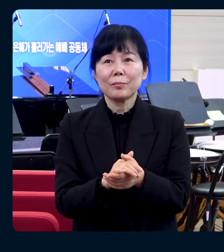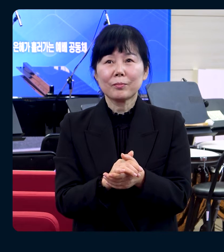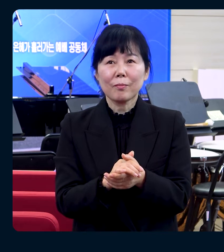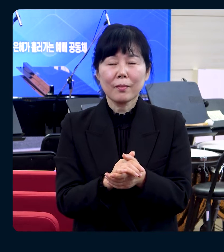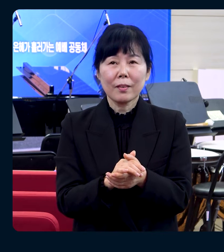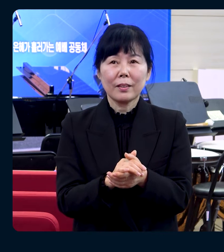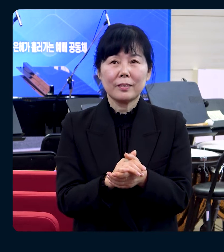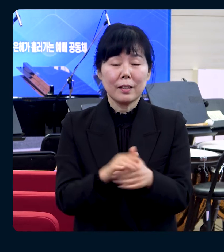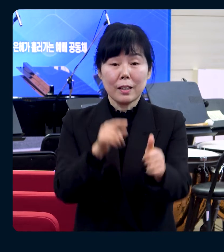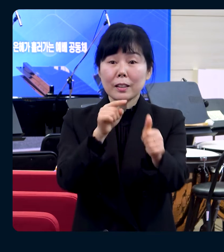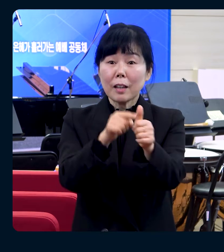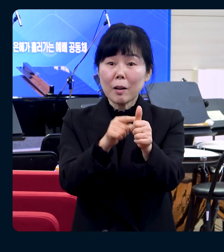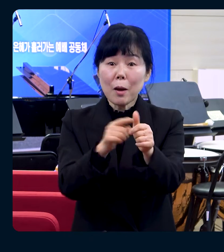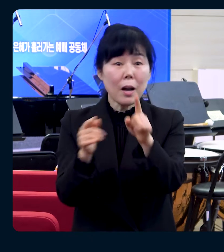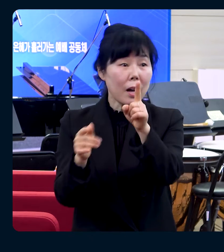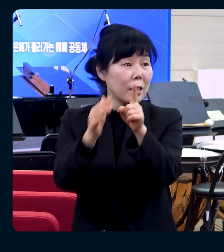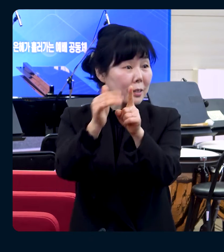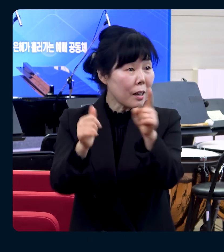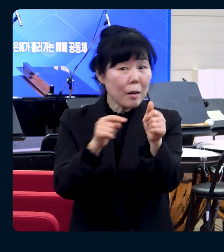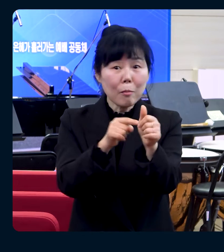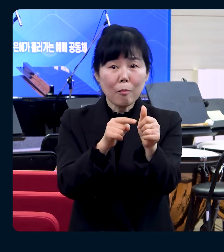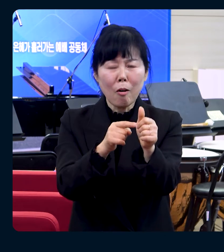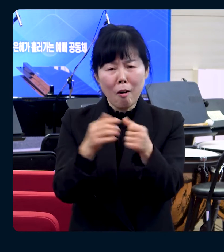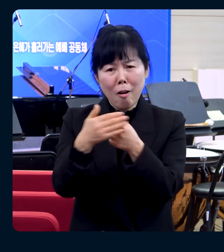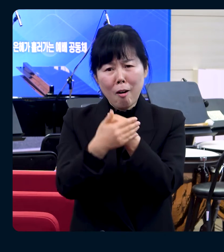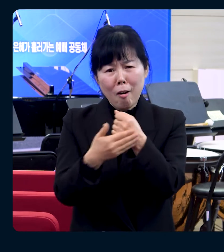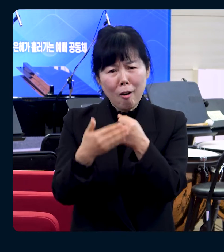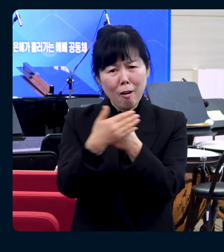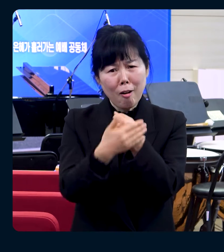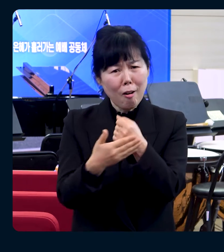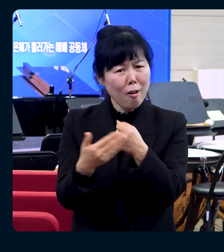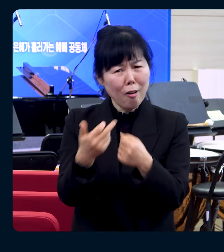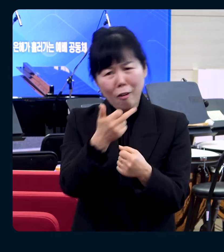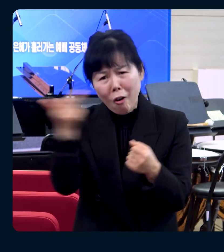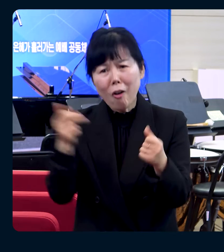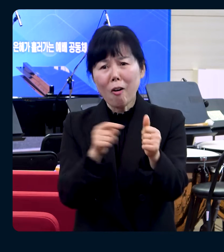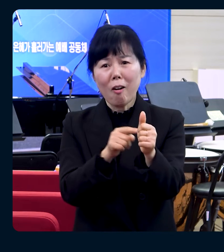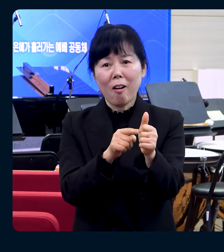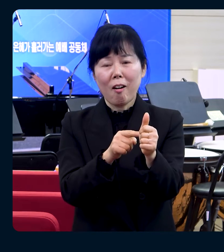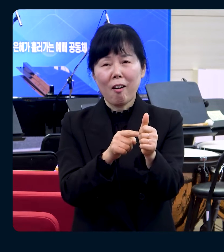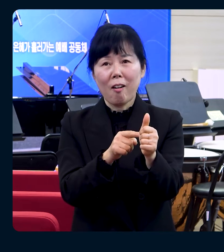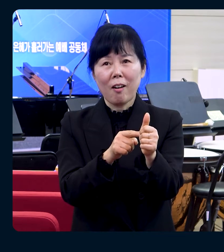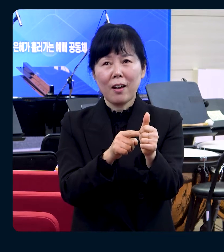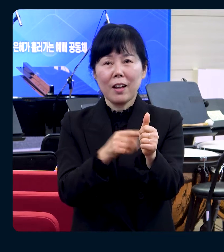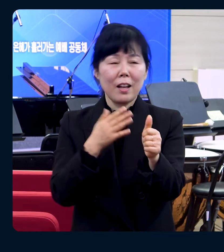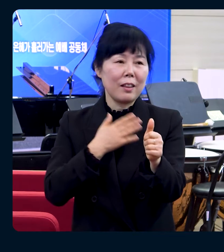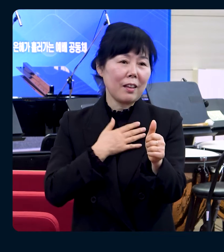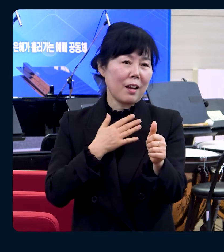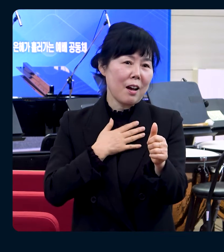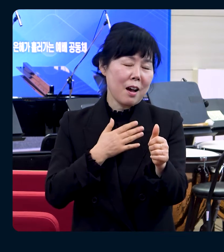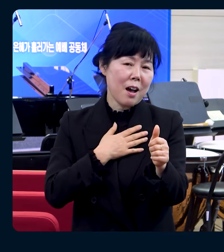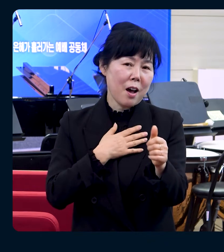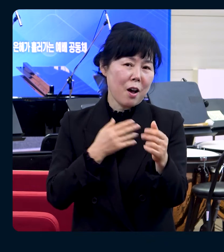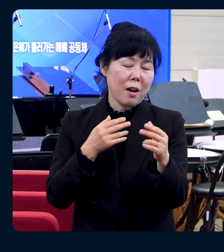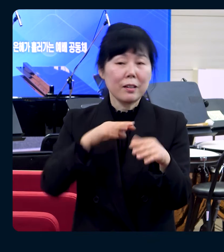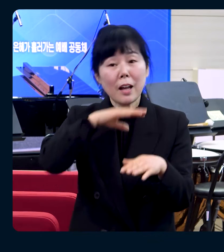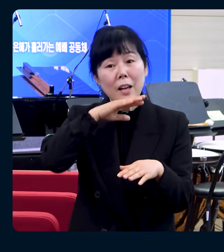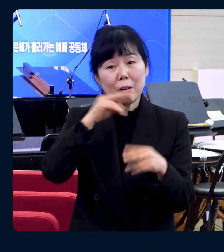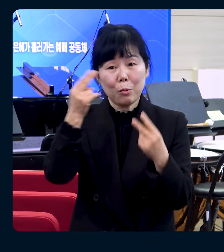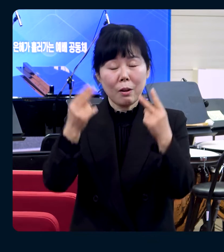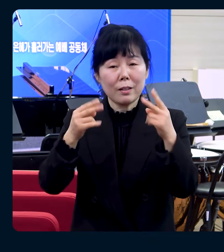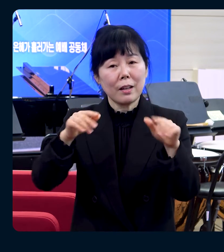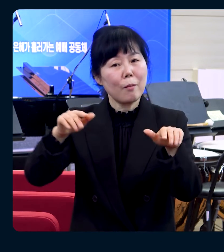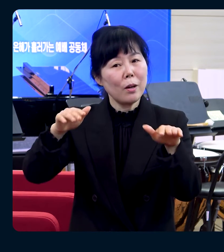있는 신대원 온 것이 너무 행복해 보이는, 은혜가 충만한 그런 분이 있어요. 근데 그분은 저희보다 한 15살쯤